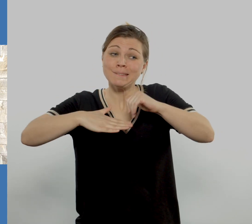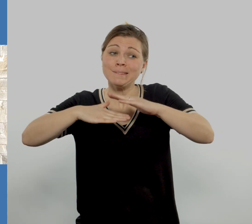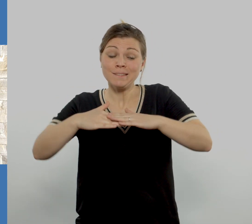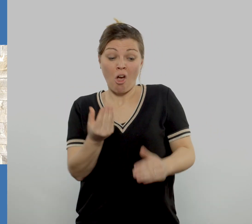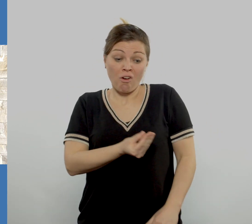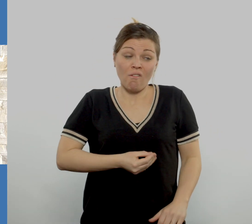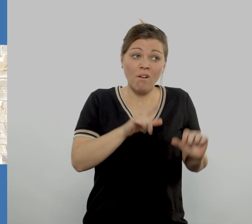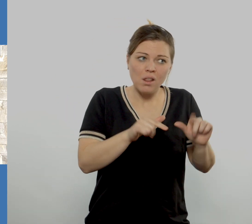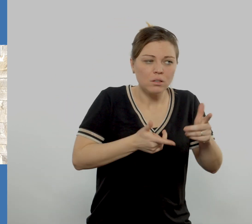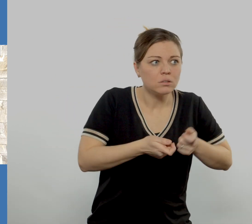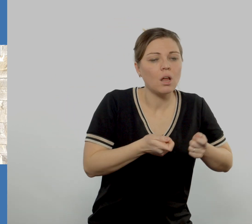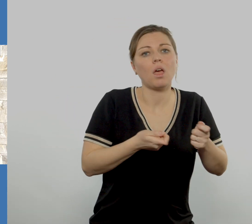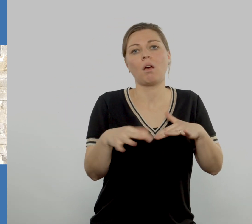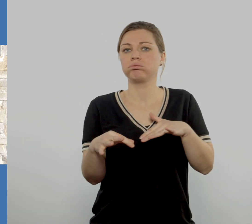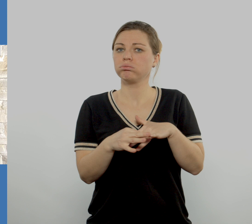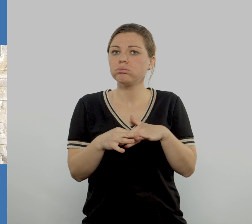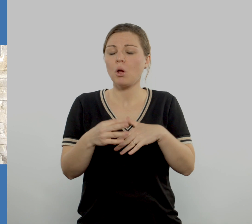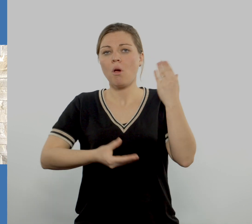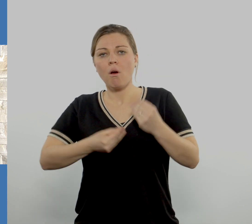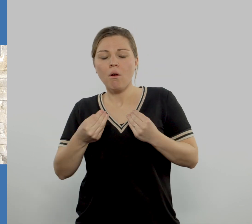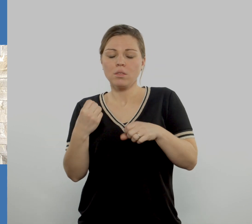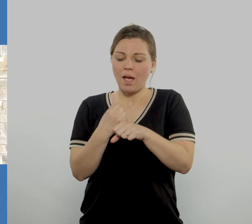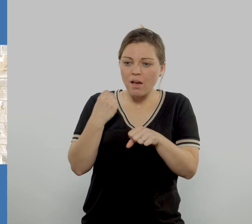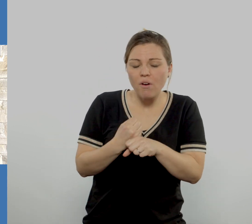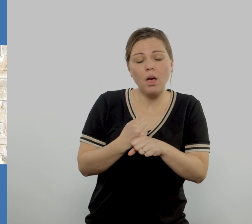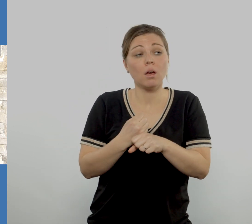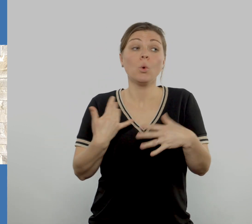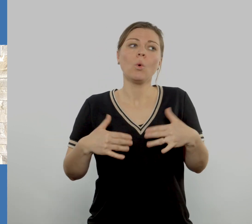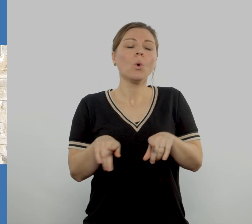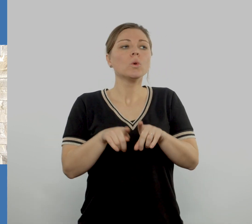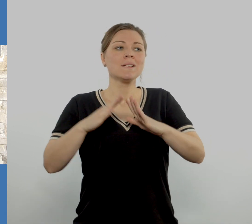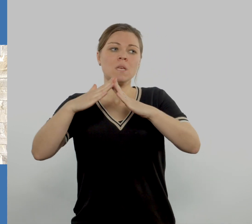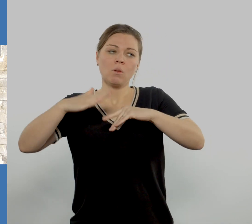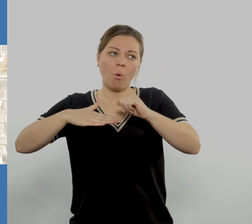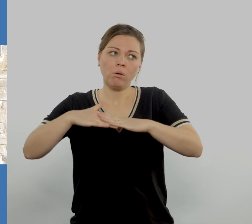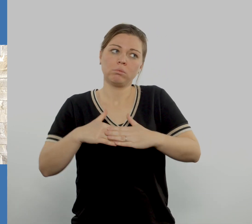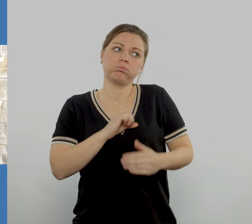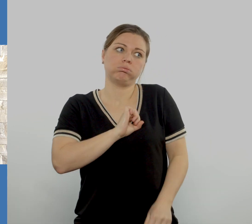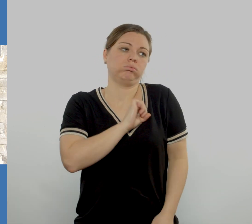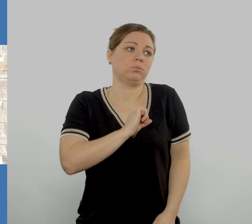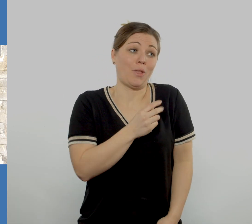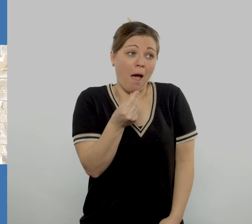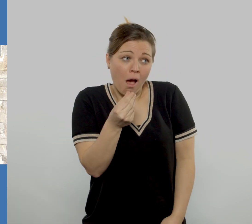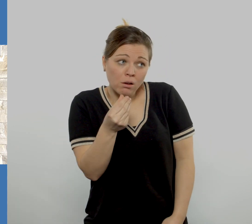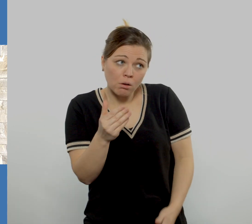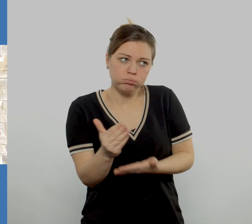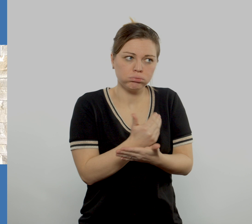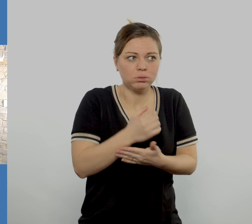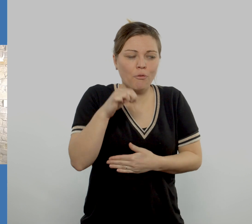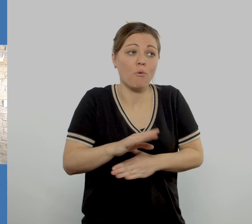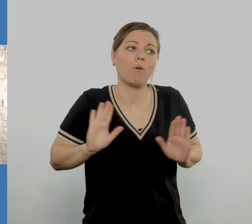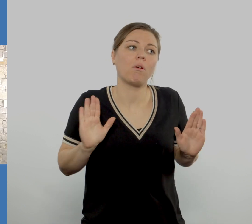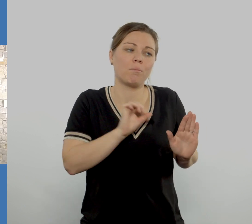j'ai enfant, j'ai une épouse, j'ai un job, j'ai un travail. Puis là, je construis ma maison. J'ai besoin d'argent, j'ai besoin de ceci, j'ai besoin de